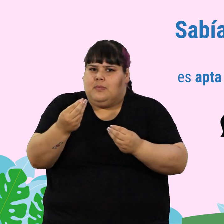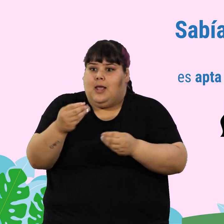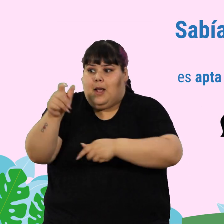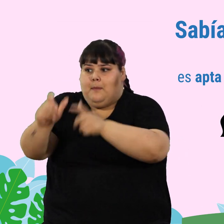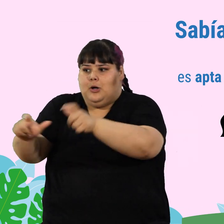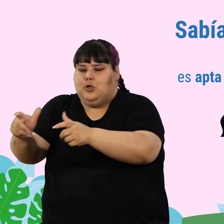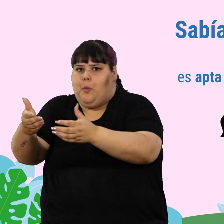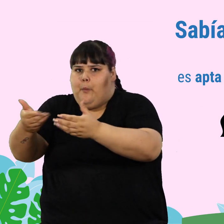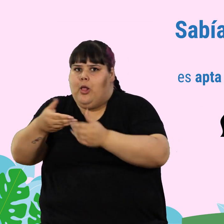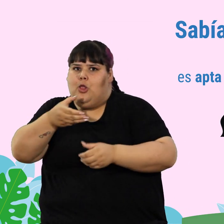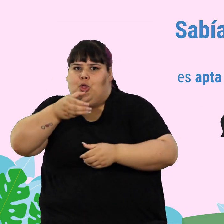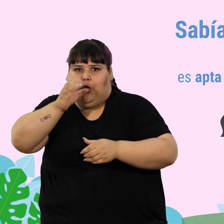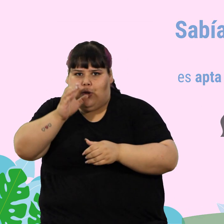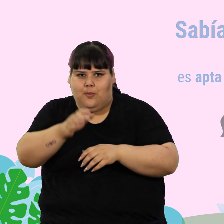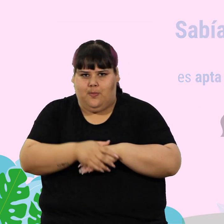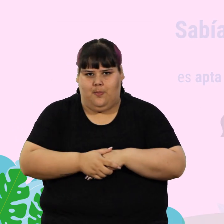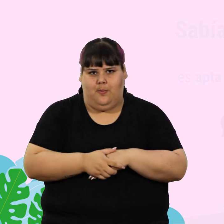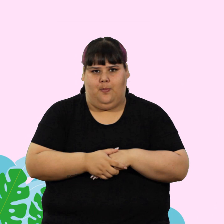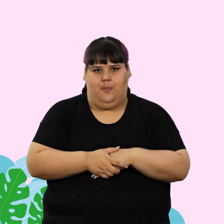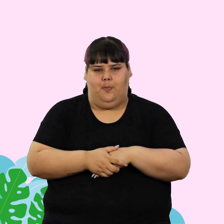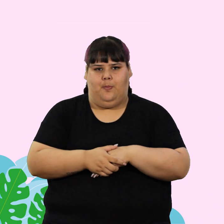apta para el consumo humano.